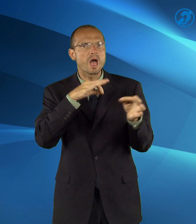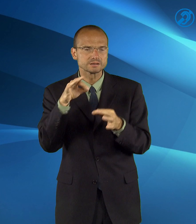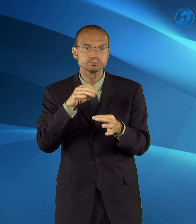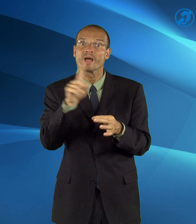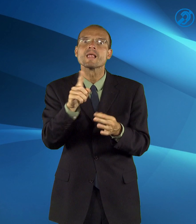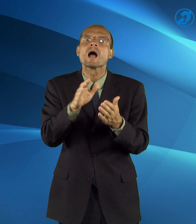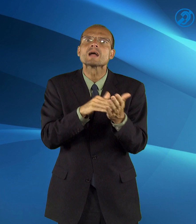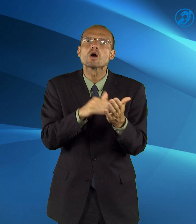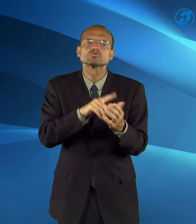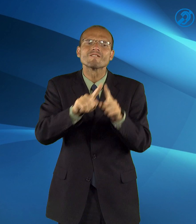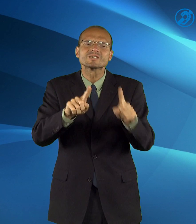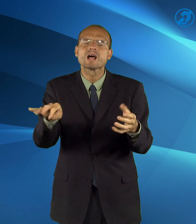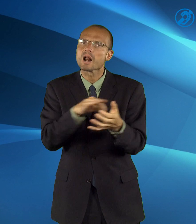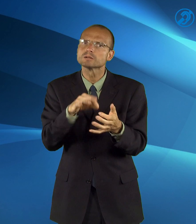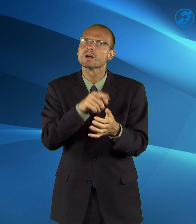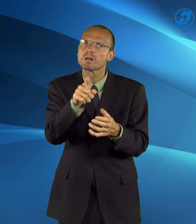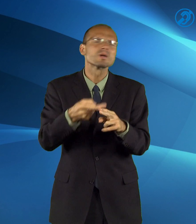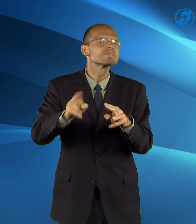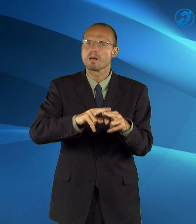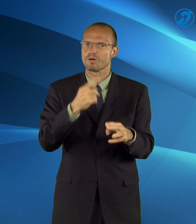kakšna zvrst glasbe ti je najbolj všeč?